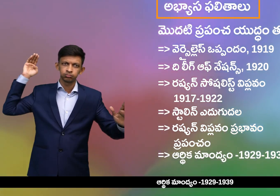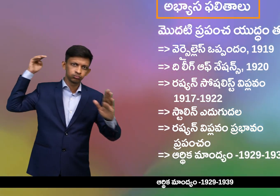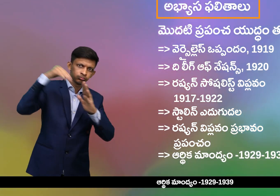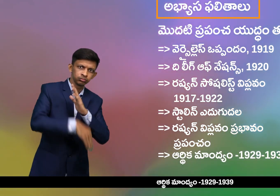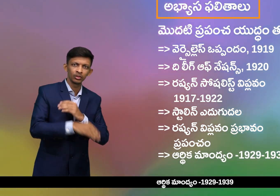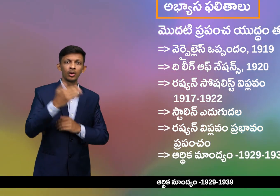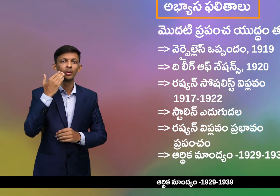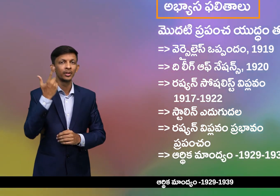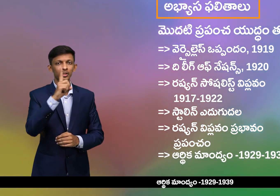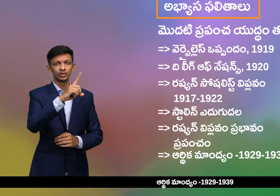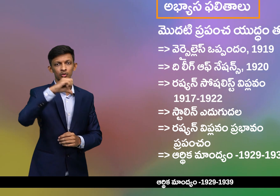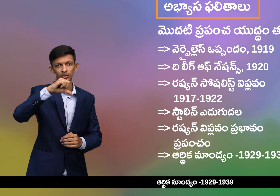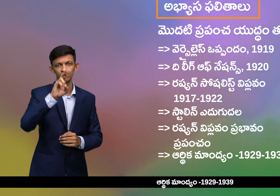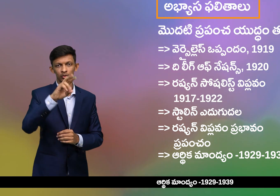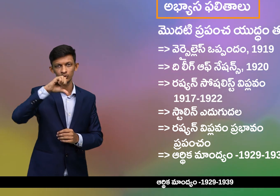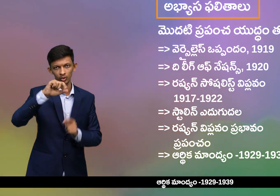1929,